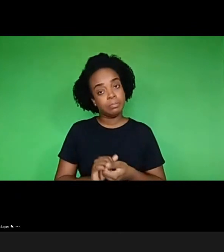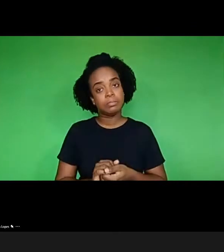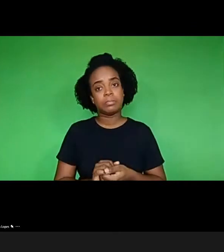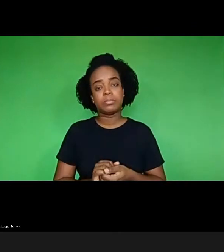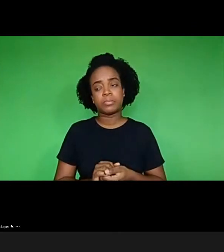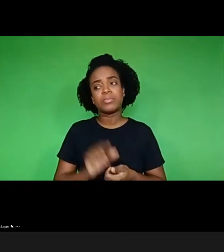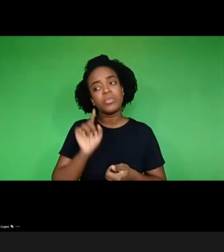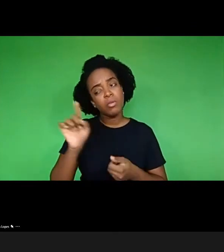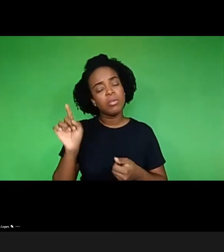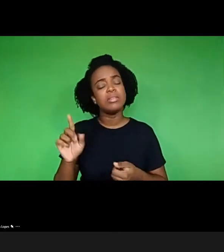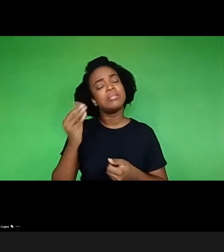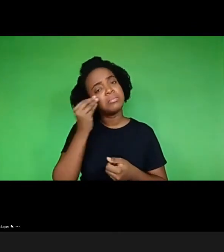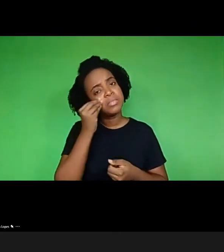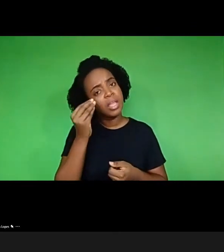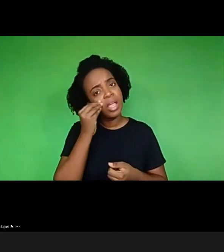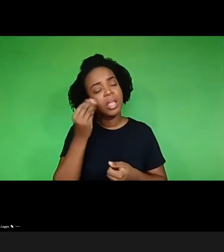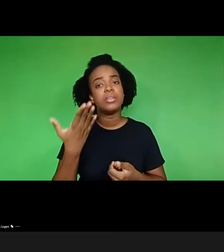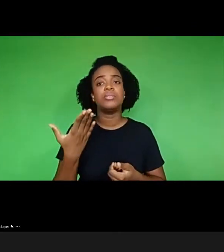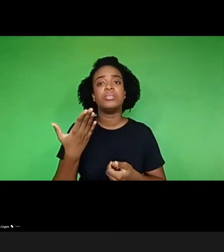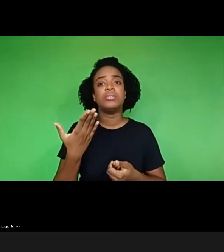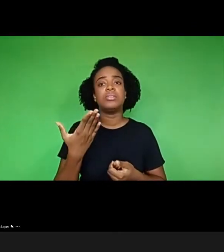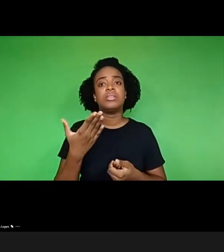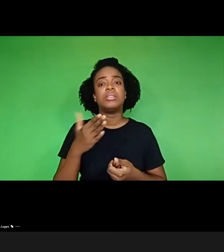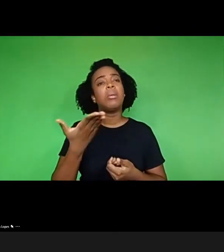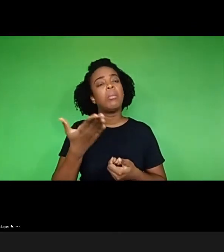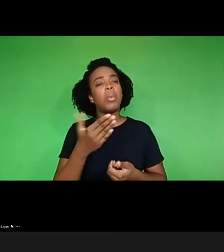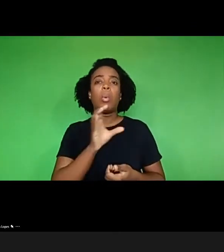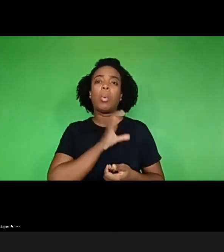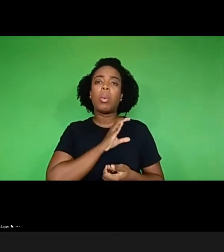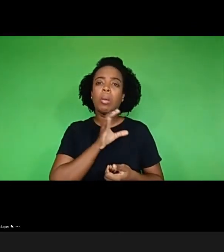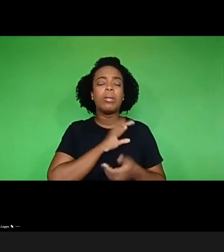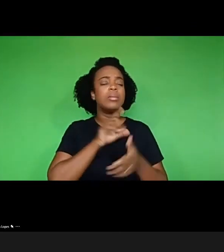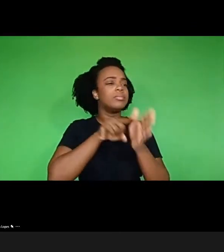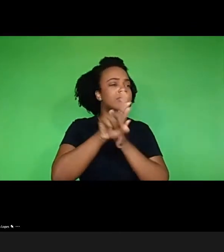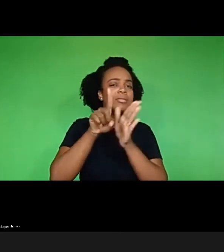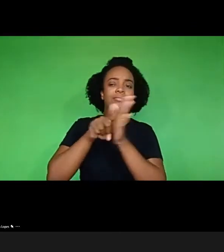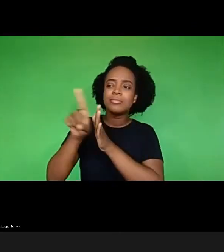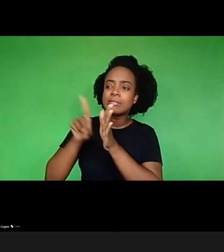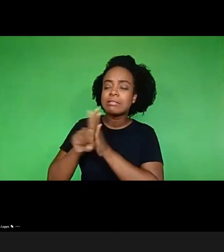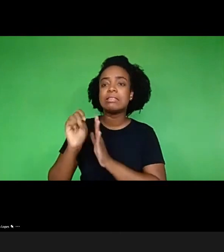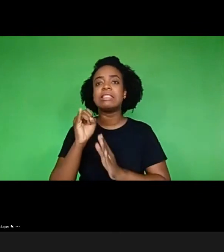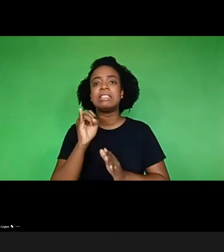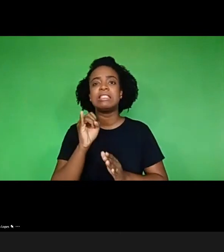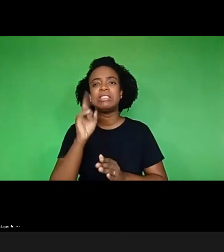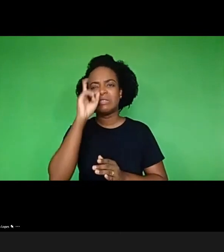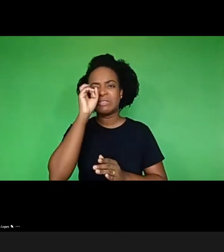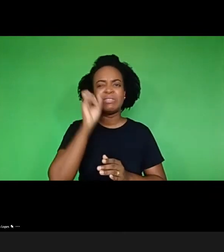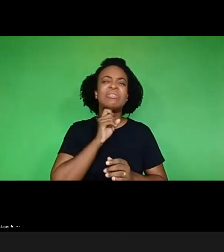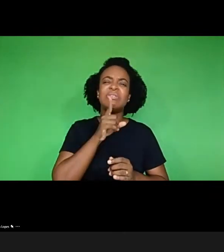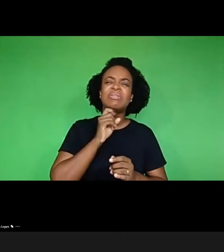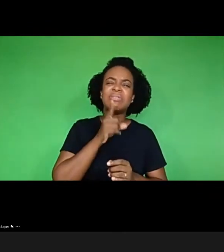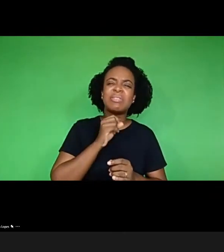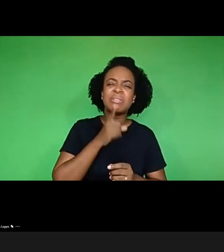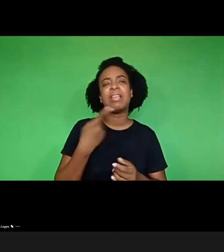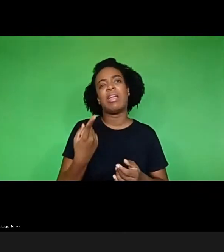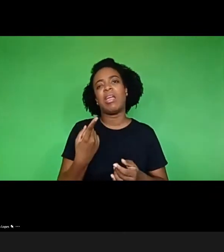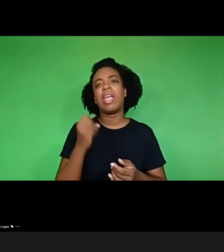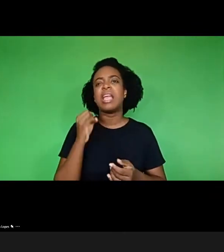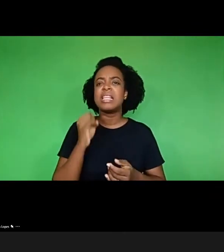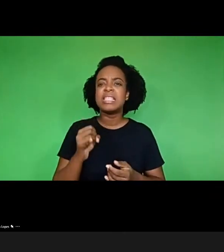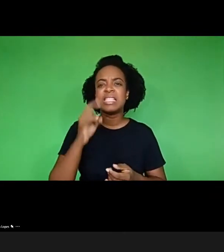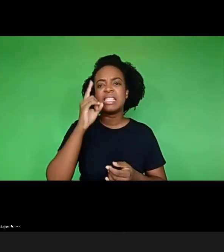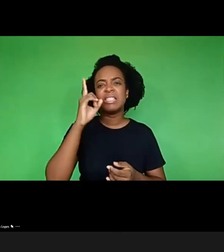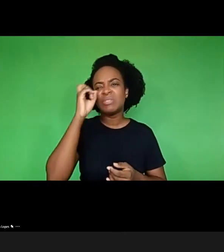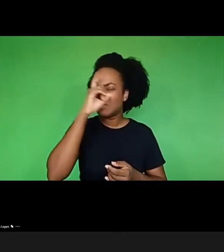fazer o teste, consultar os outros colegas se tiverem dificuldade, podem passar para mim, professor de informática, para tentar ajudar